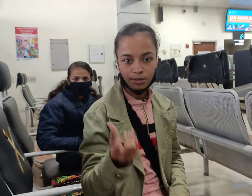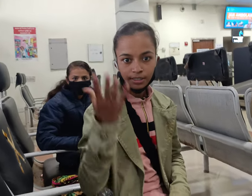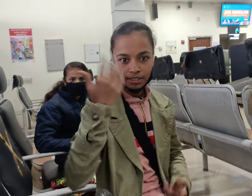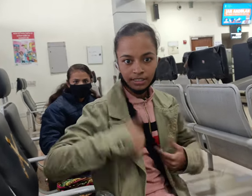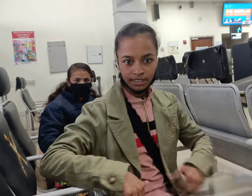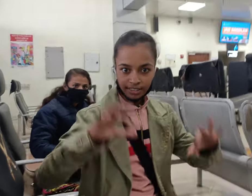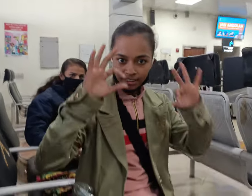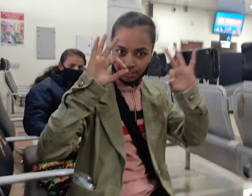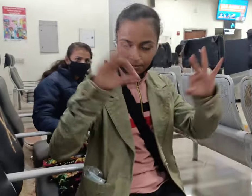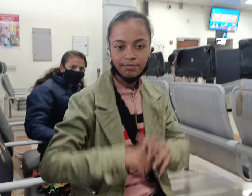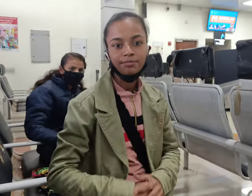सभी को नमस्ते।